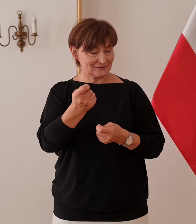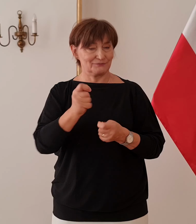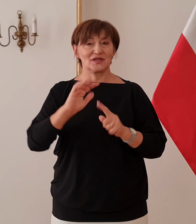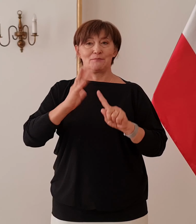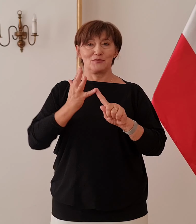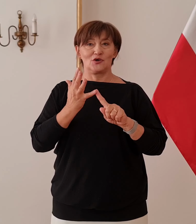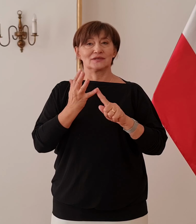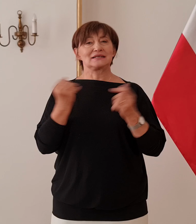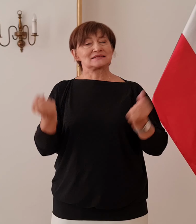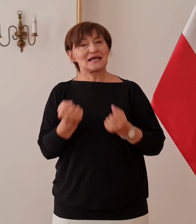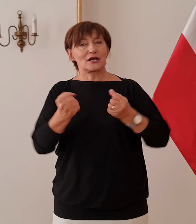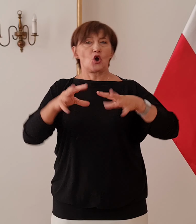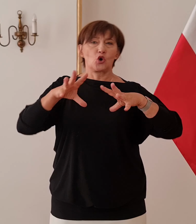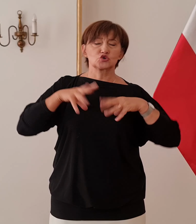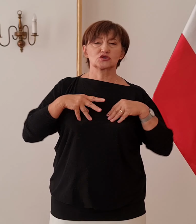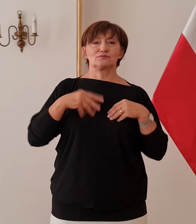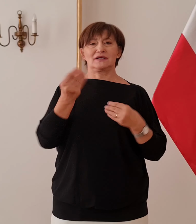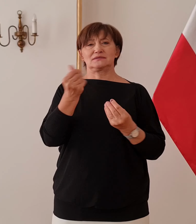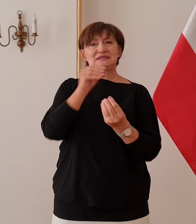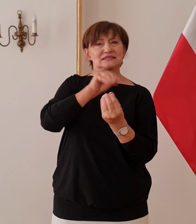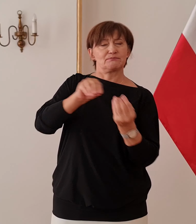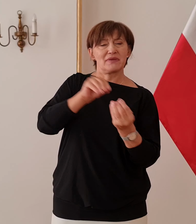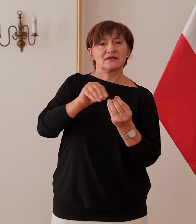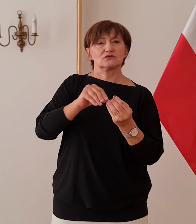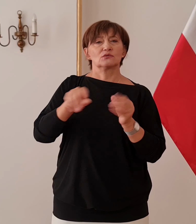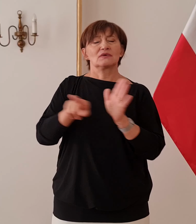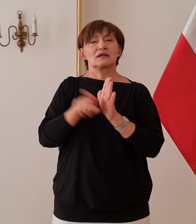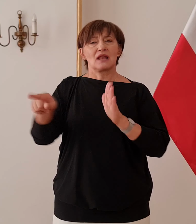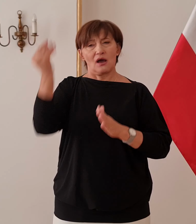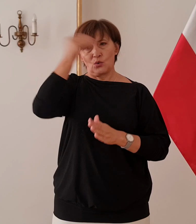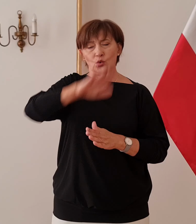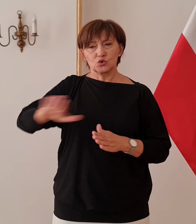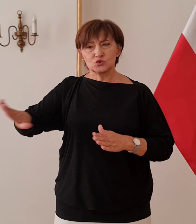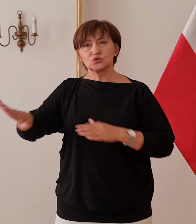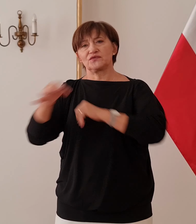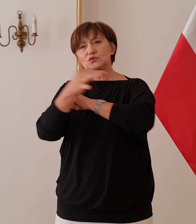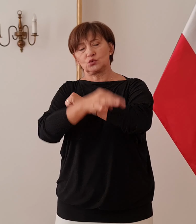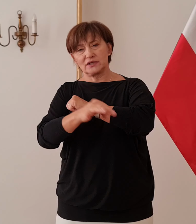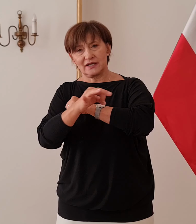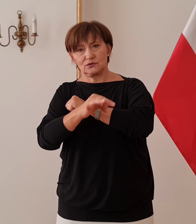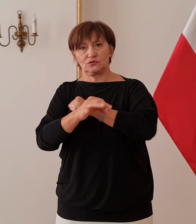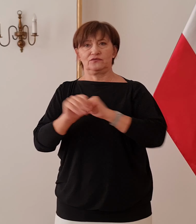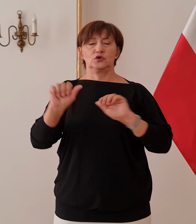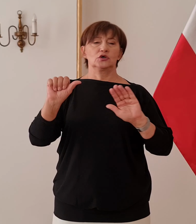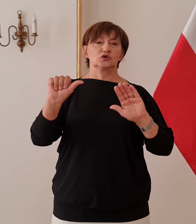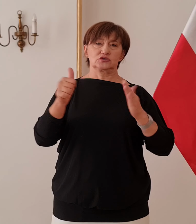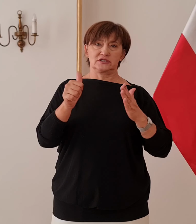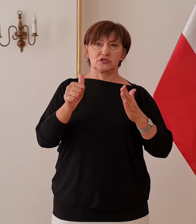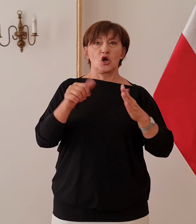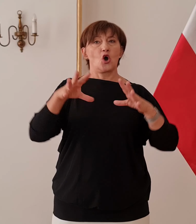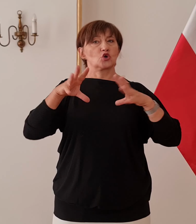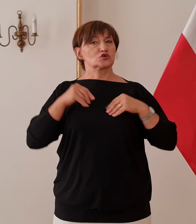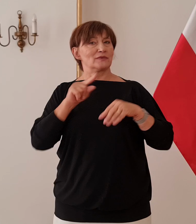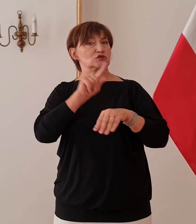dla uczniów i studentów, budowaniem domów i innych obiektów,